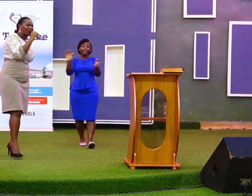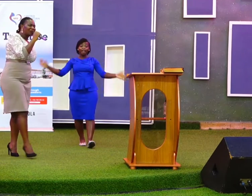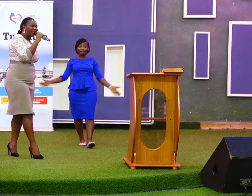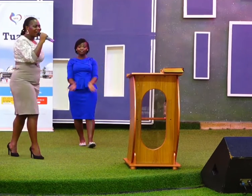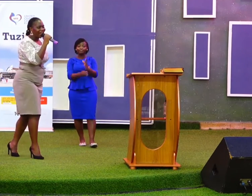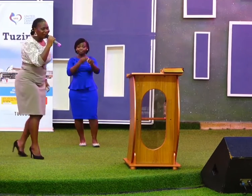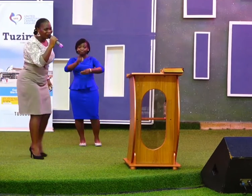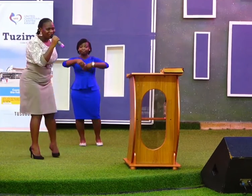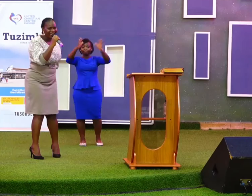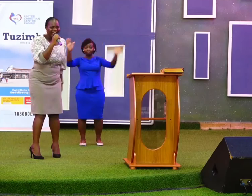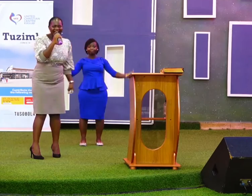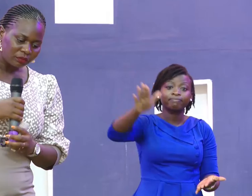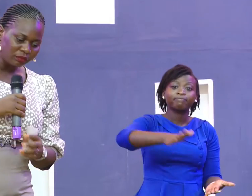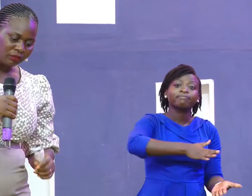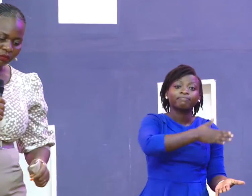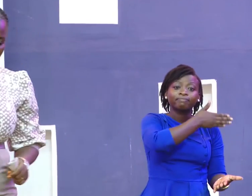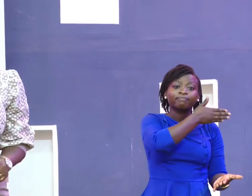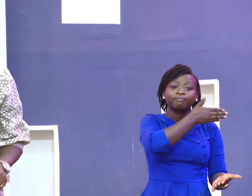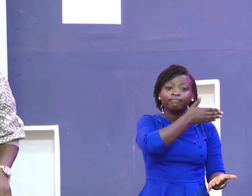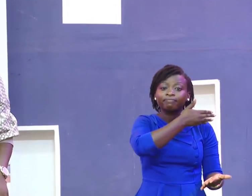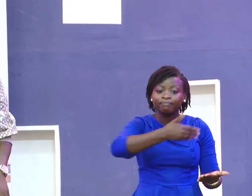Hallelujah, hallelujah,